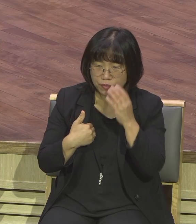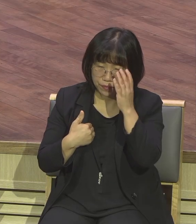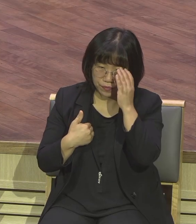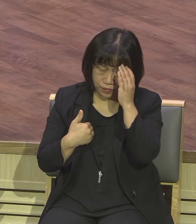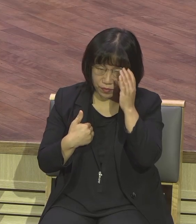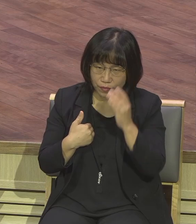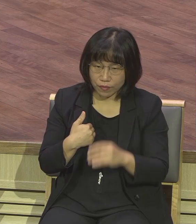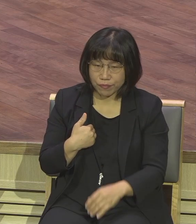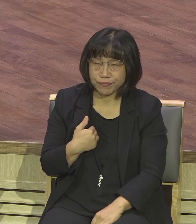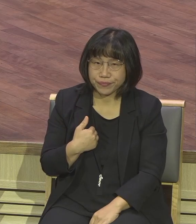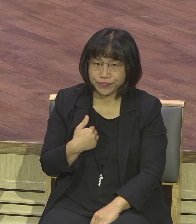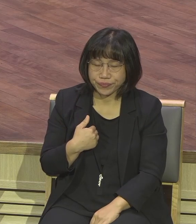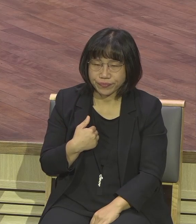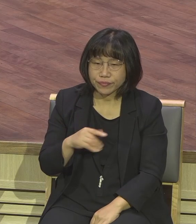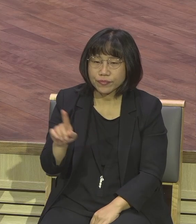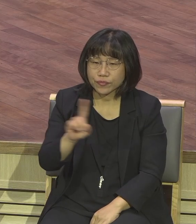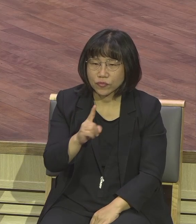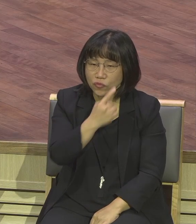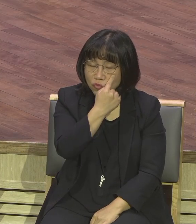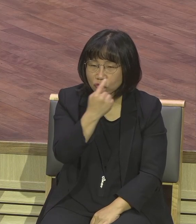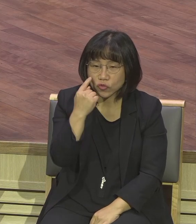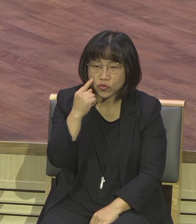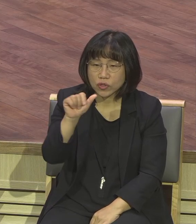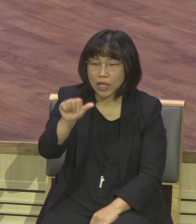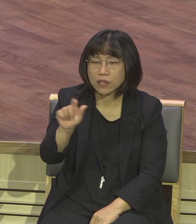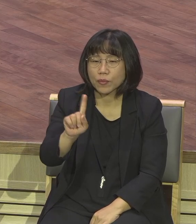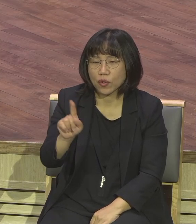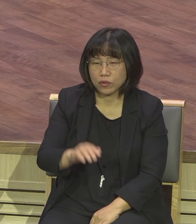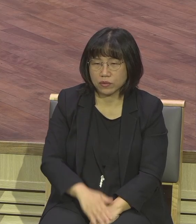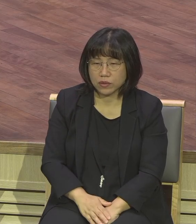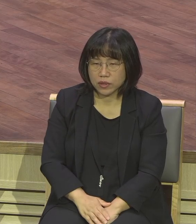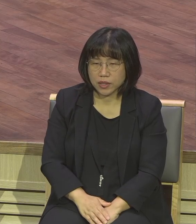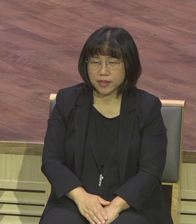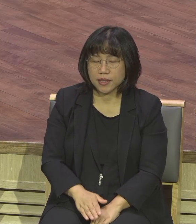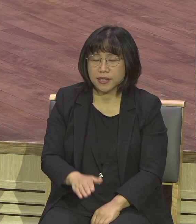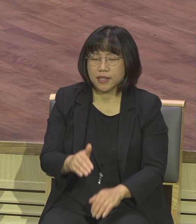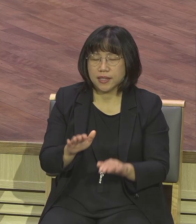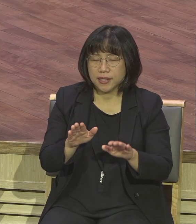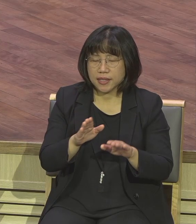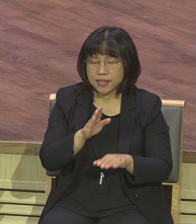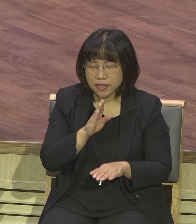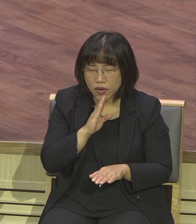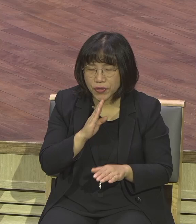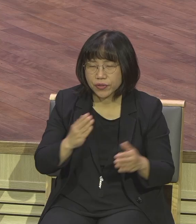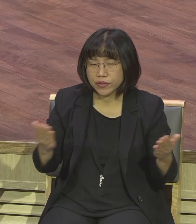무슨 눈이 필요하냐? 다섯 가지 눈. 현실, 현실.